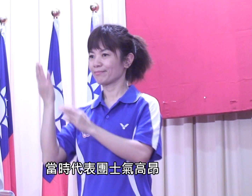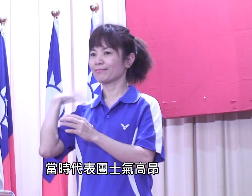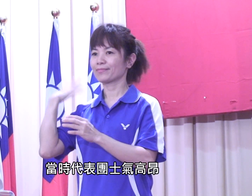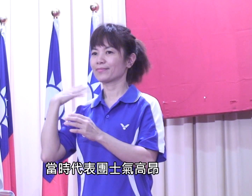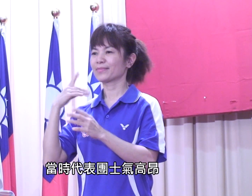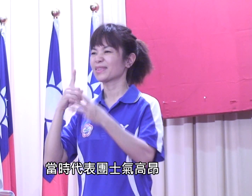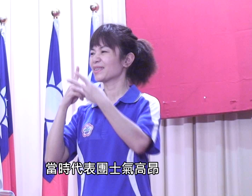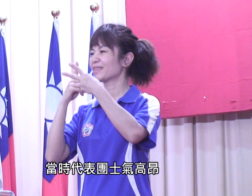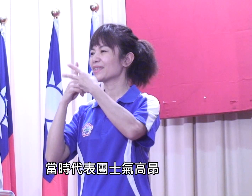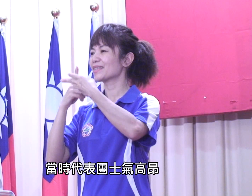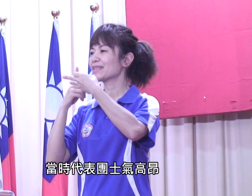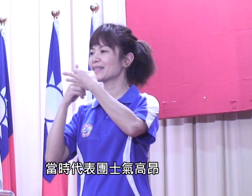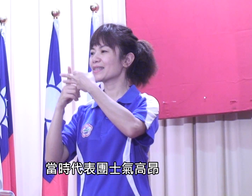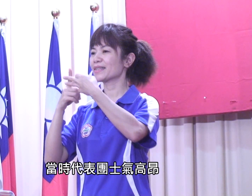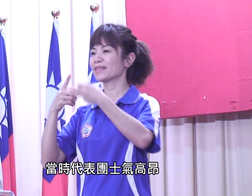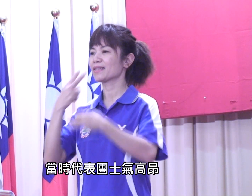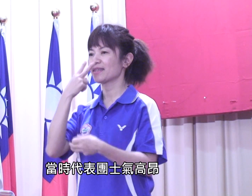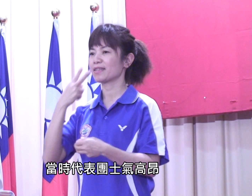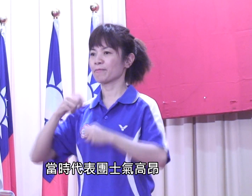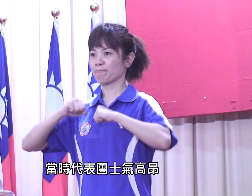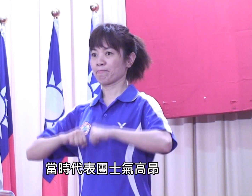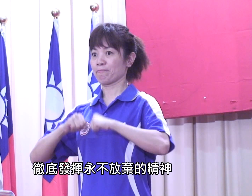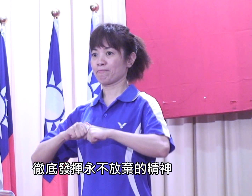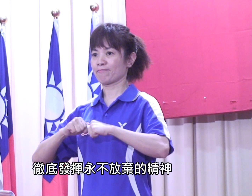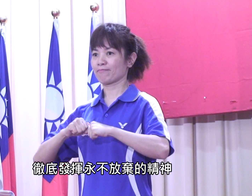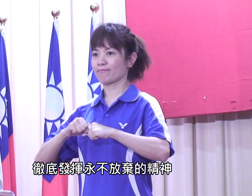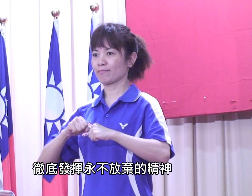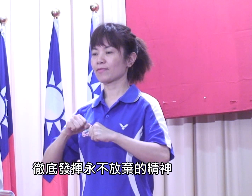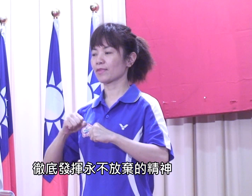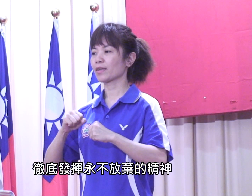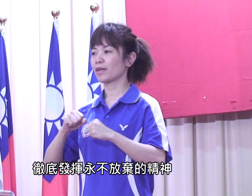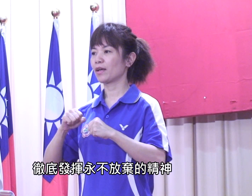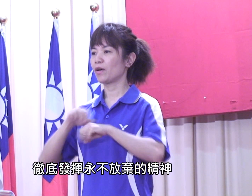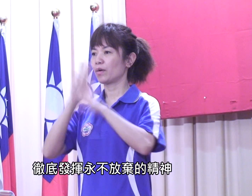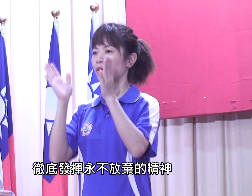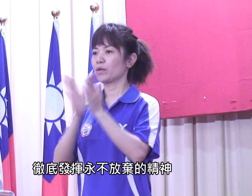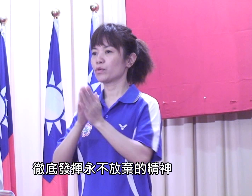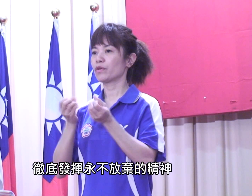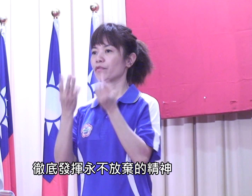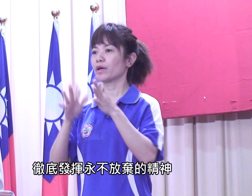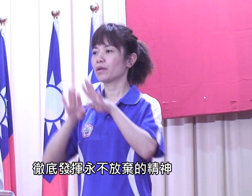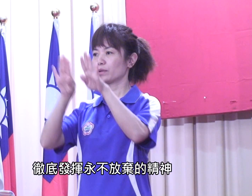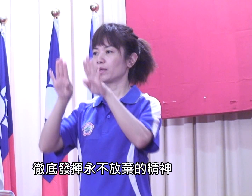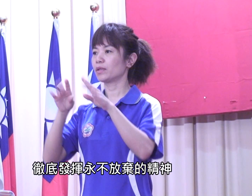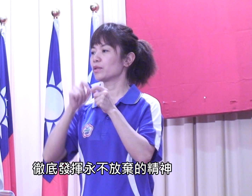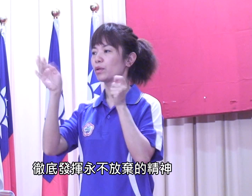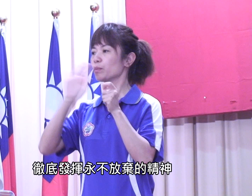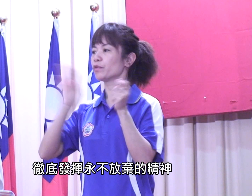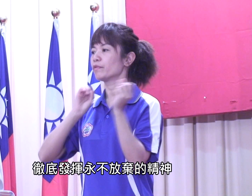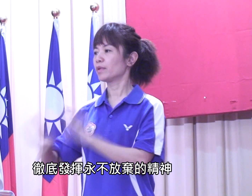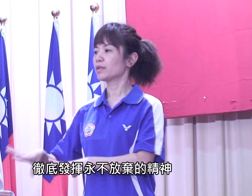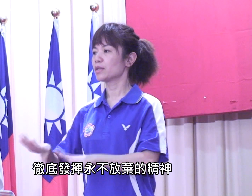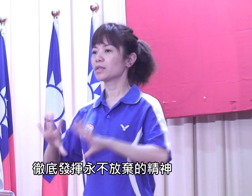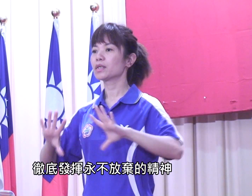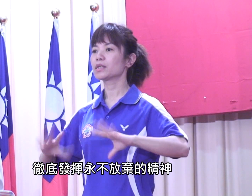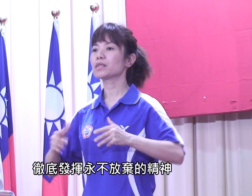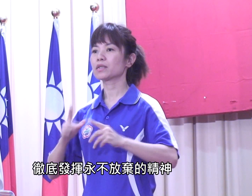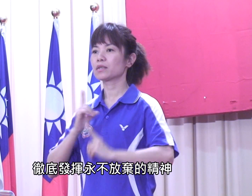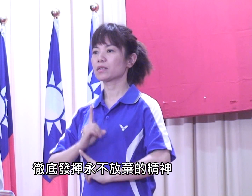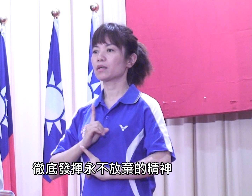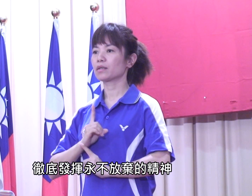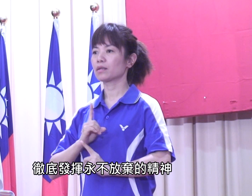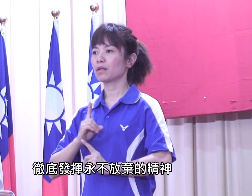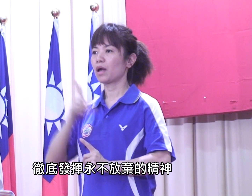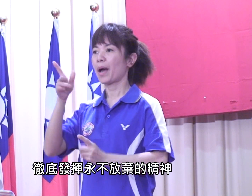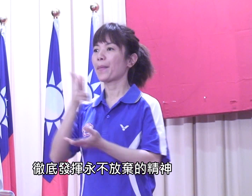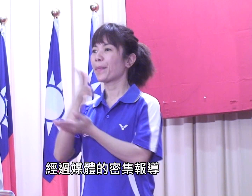气高昂，彻底发挥了永不放弃的精神，经过媒体密集的报道，深深感